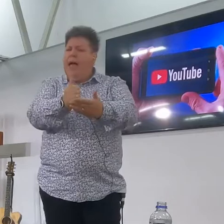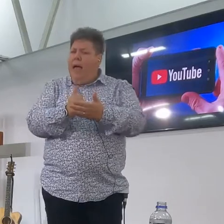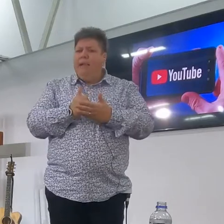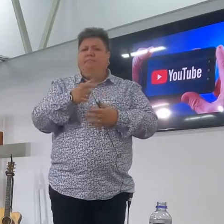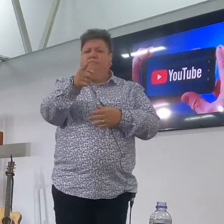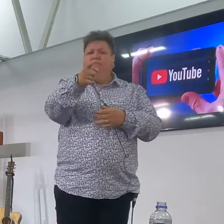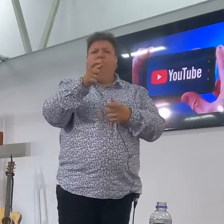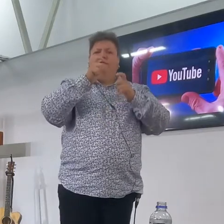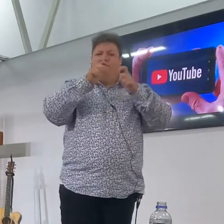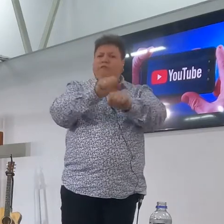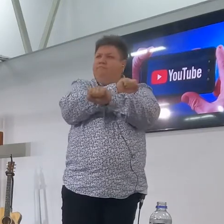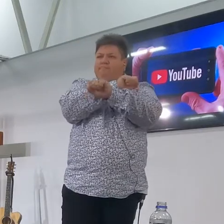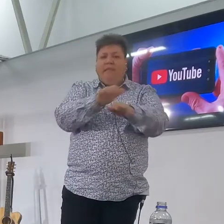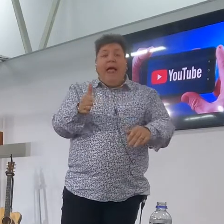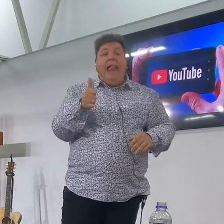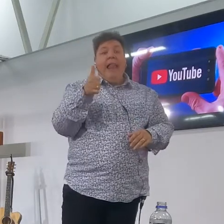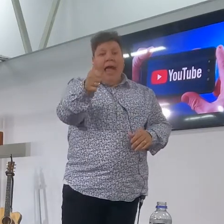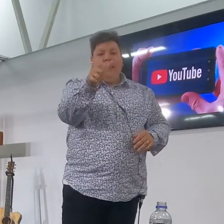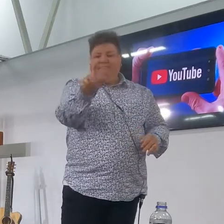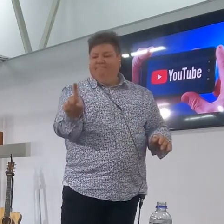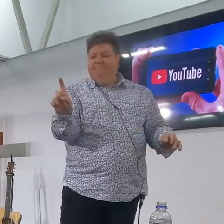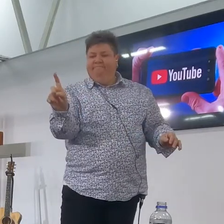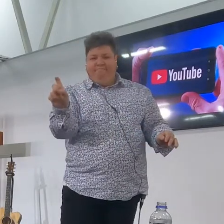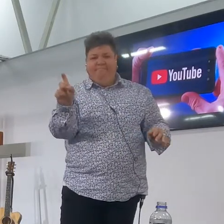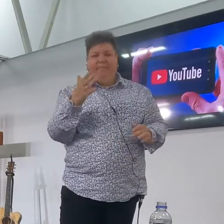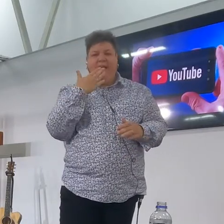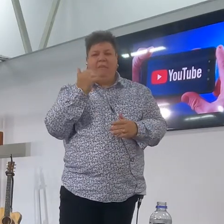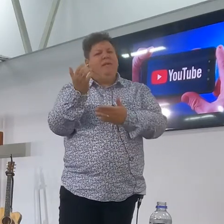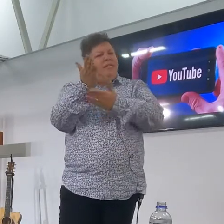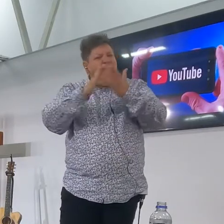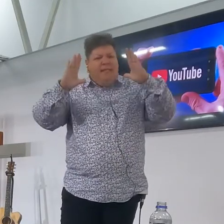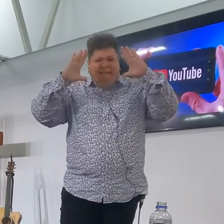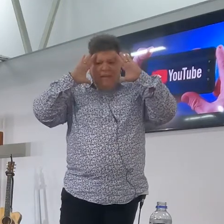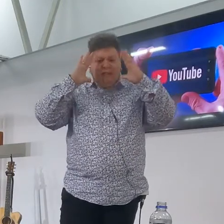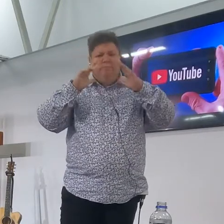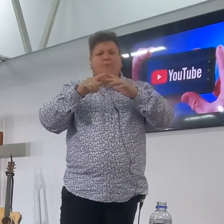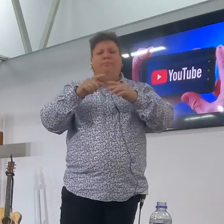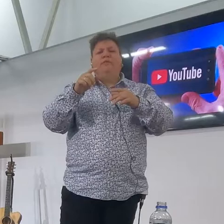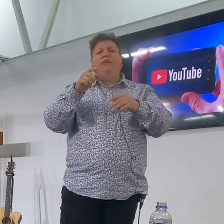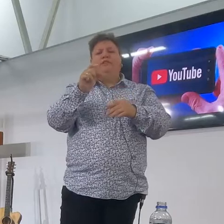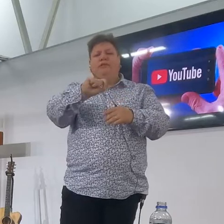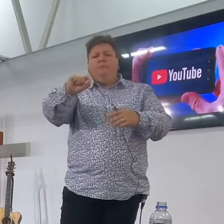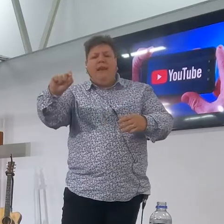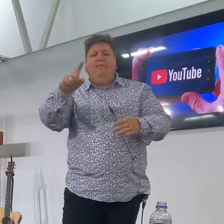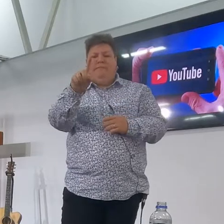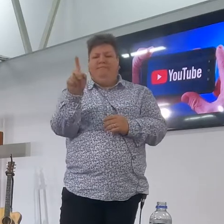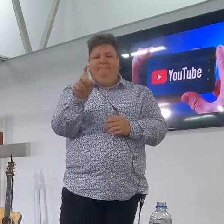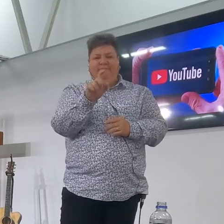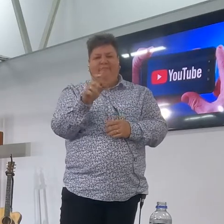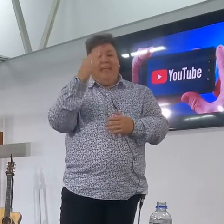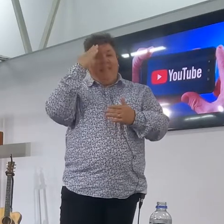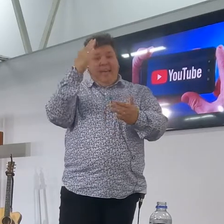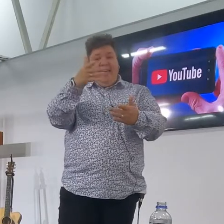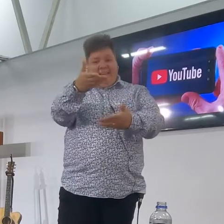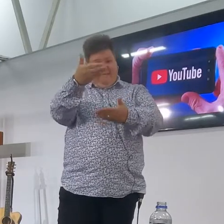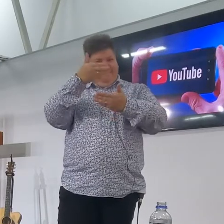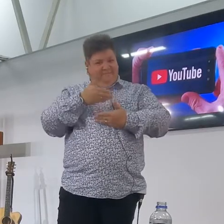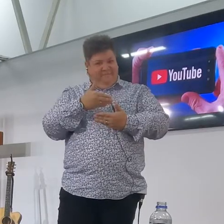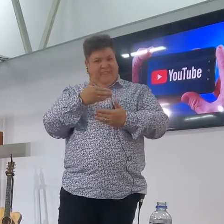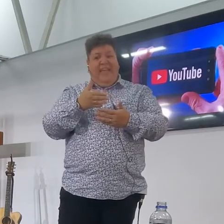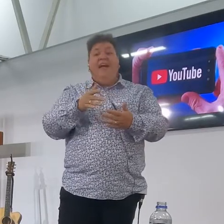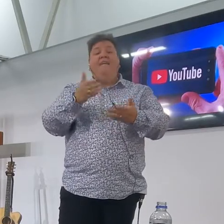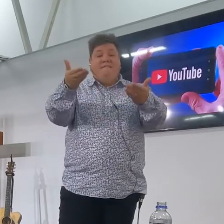asseblief om die woord uit te kry. Druk op die like knoppie, deel dit op Facebook, druk op die subscribe knoppie. Weer eens, is lekker om in jou huis te wees. Kom sê net vir hulle